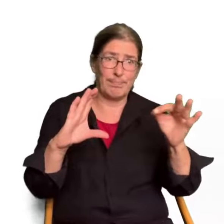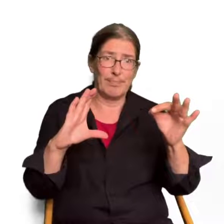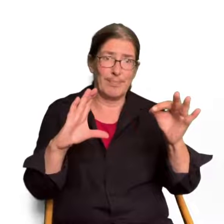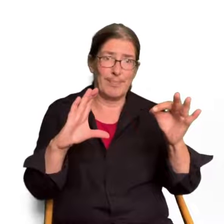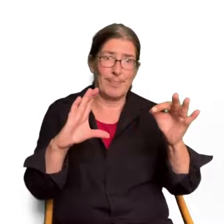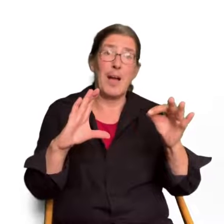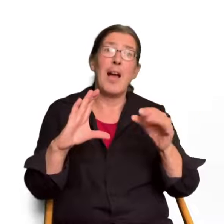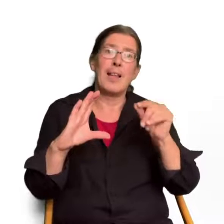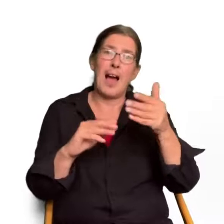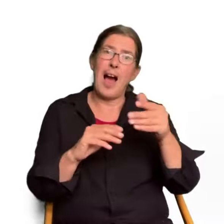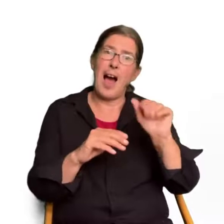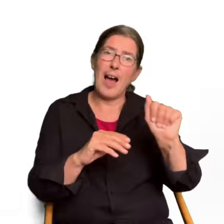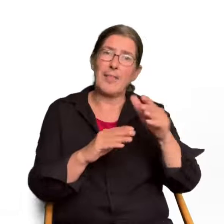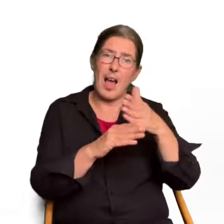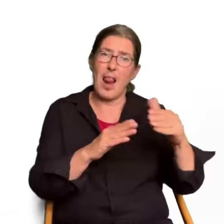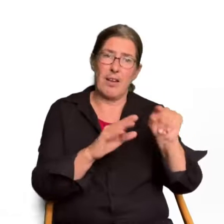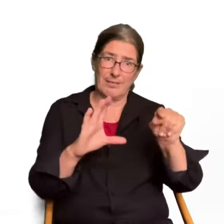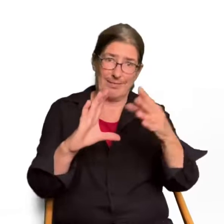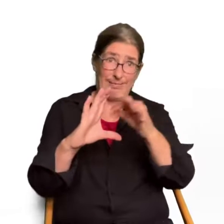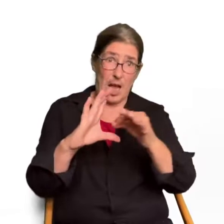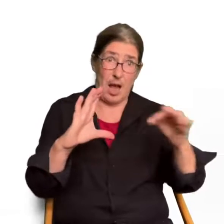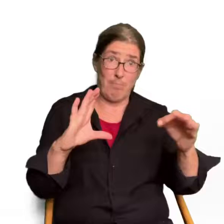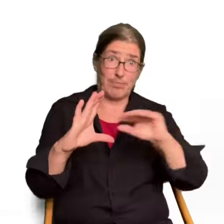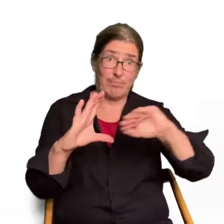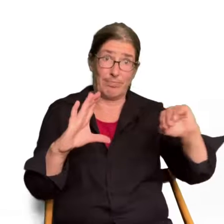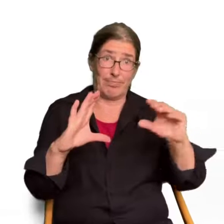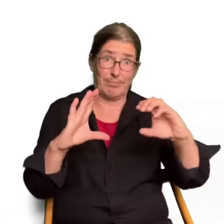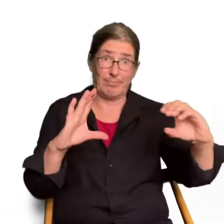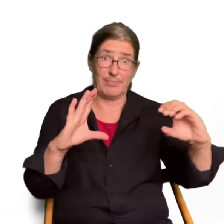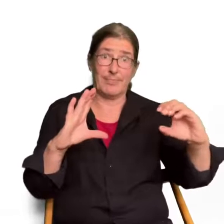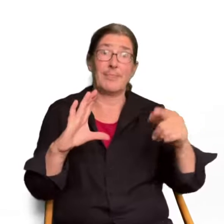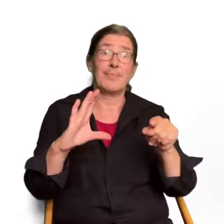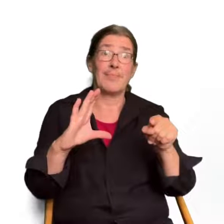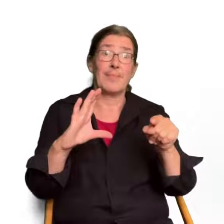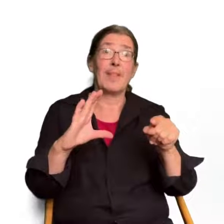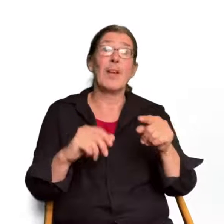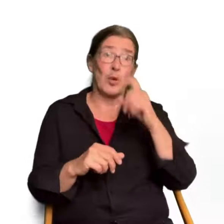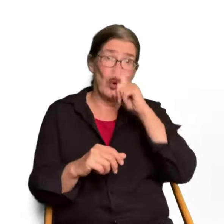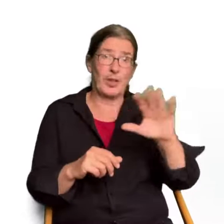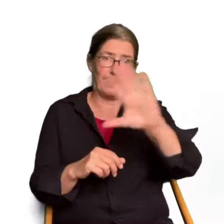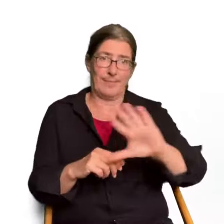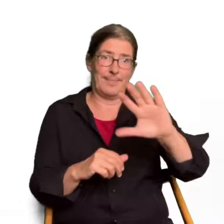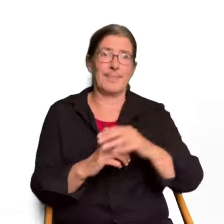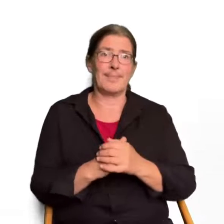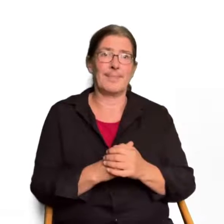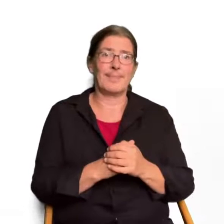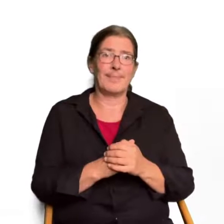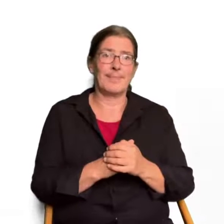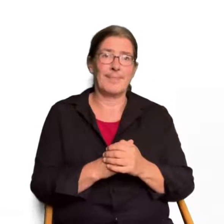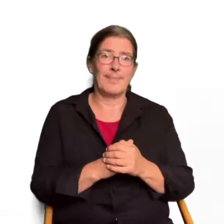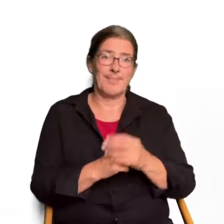ein bestimmter prozentualer Anteil wird von diesem Grundwert herausgenommen die Farbgebung ist grün